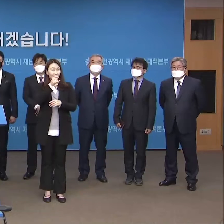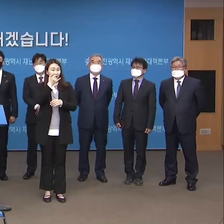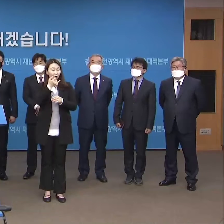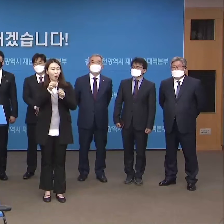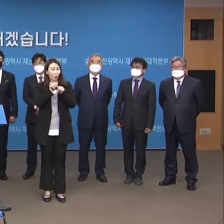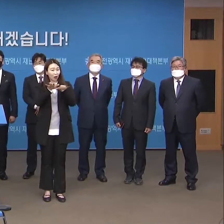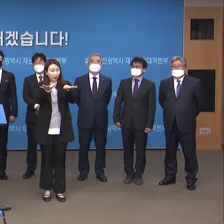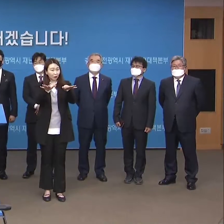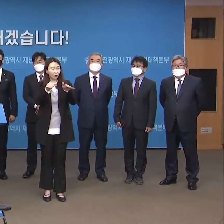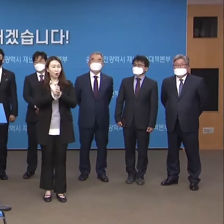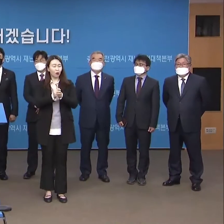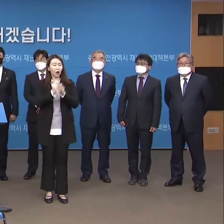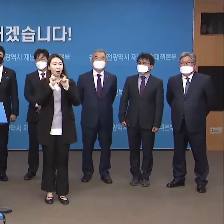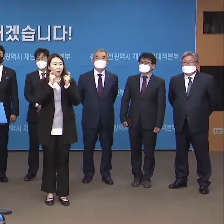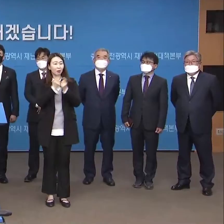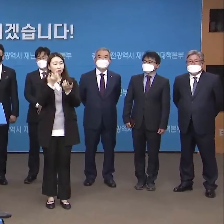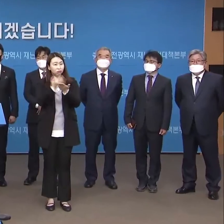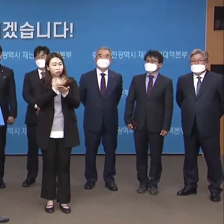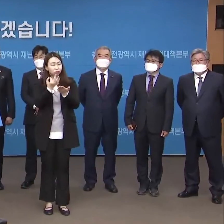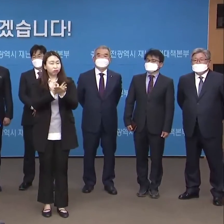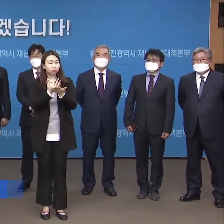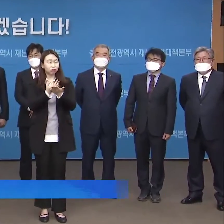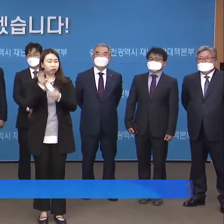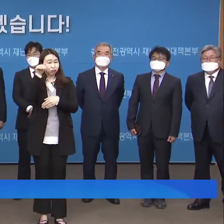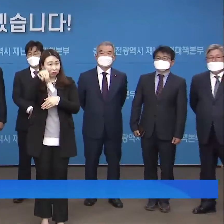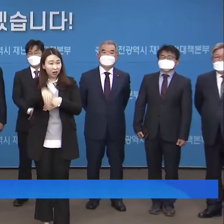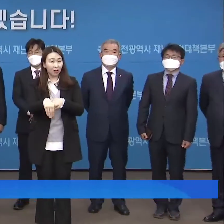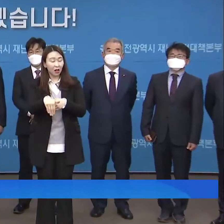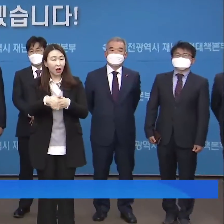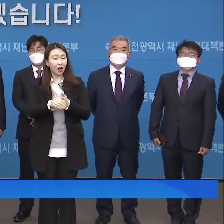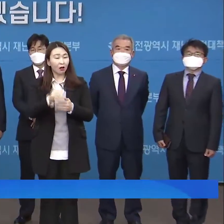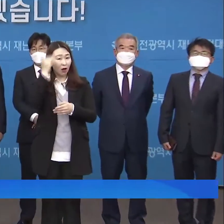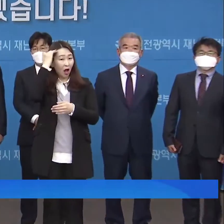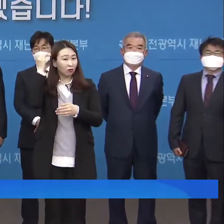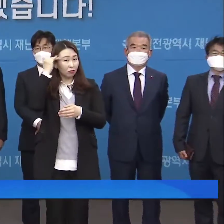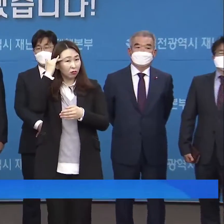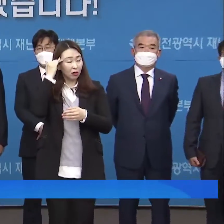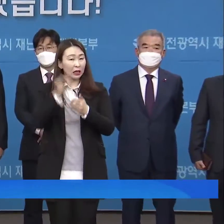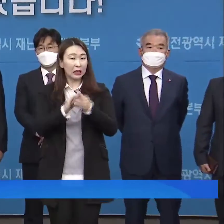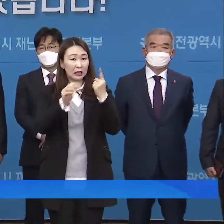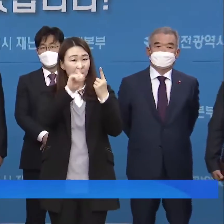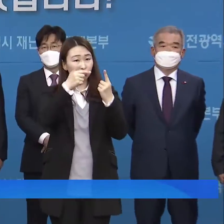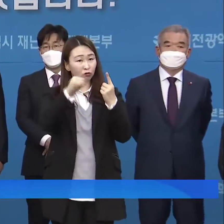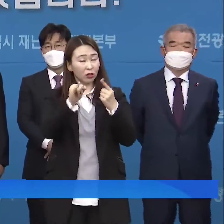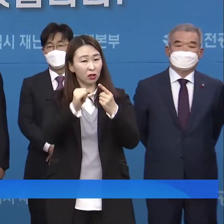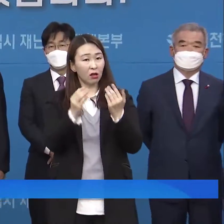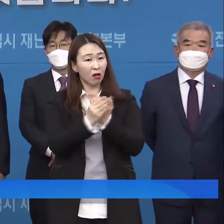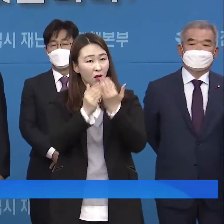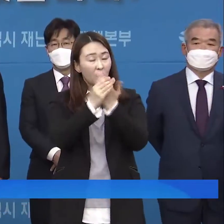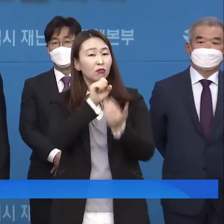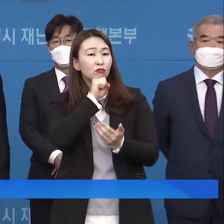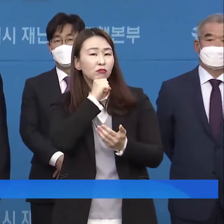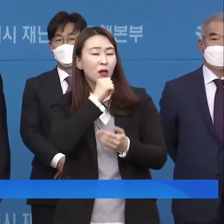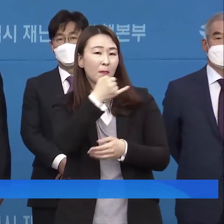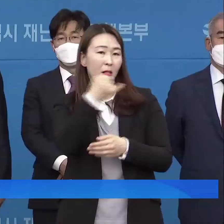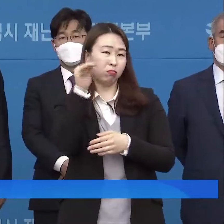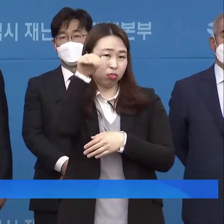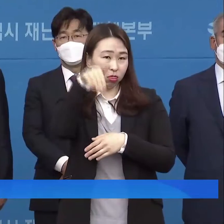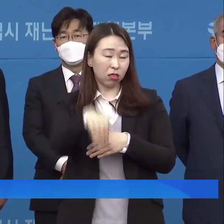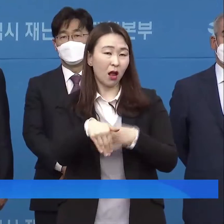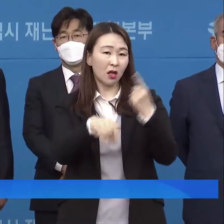코로나19 확산으로 민간 소비와 수출이 급감하여 우리나라 올해 1분기 경제 성장률이